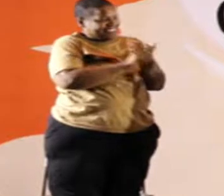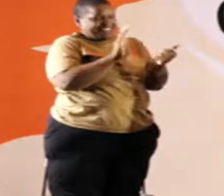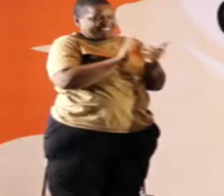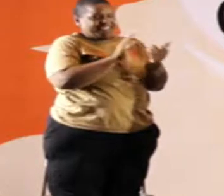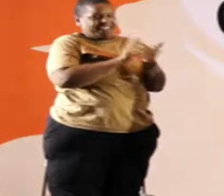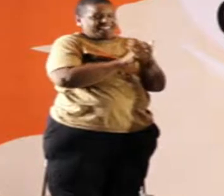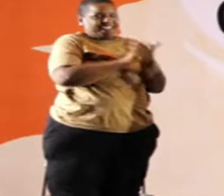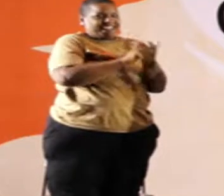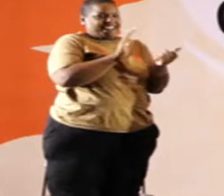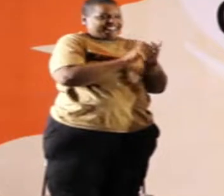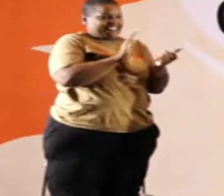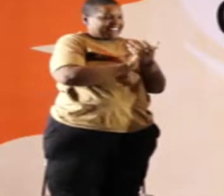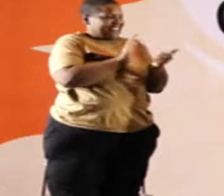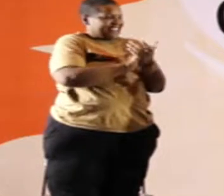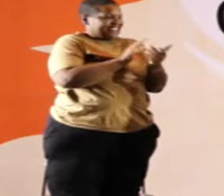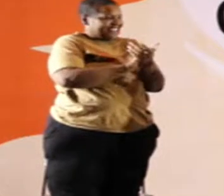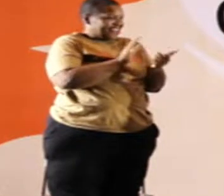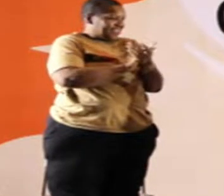Ô, gente.